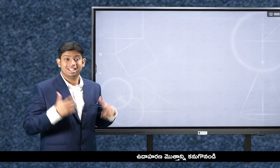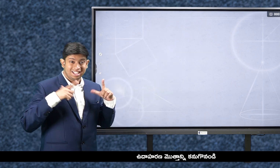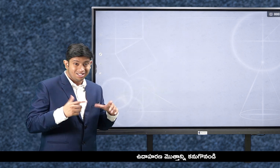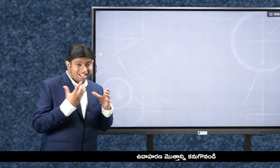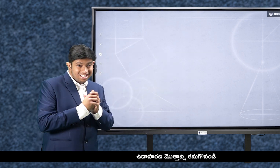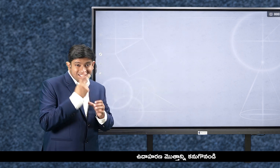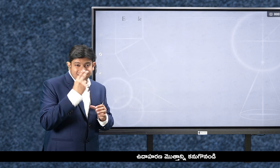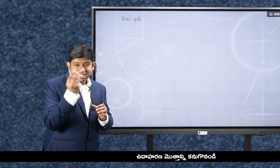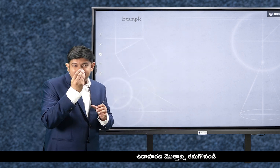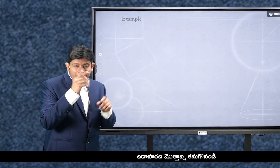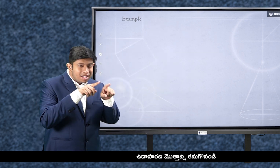ఉదాహరణ మొత్తాన్ని కనుగొనండి.